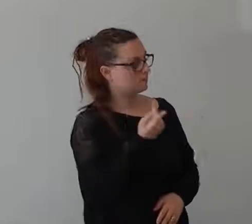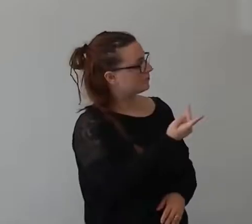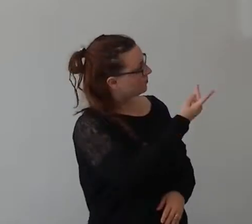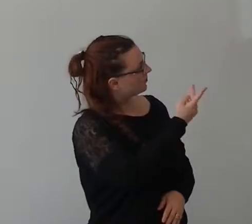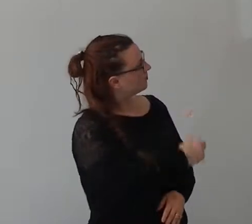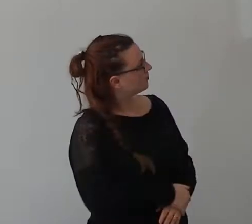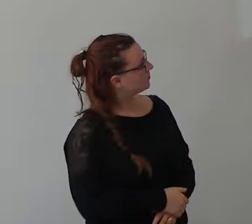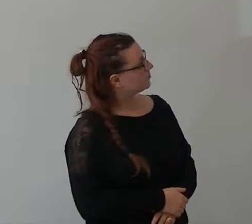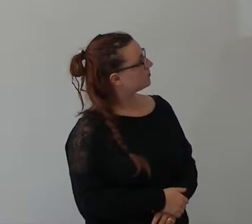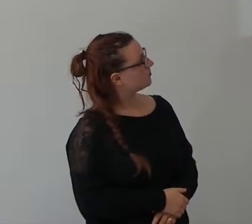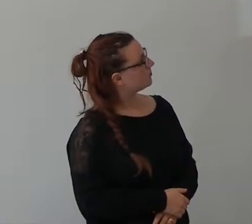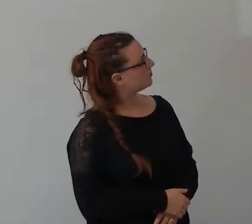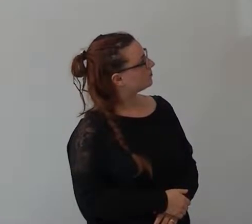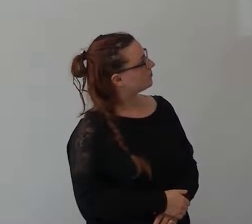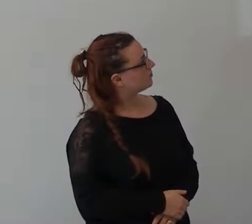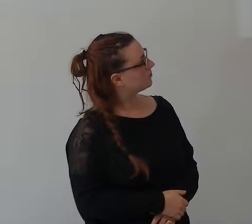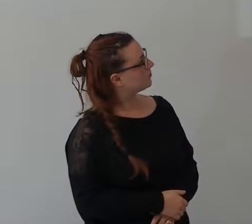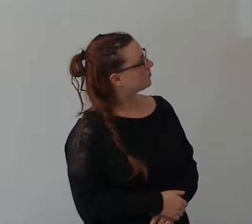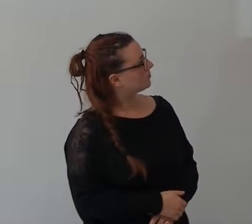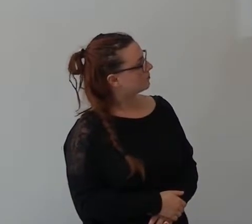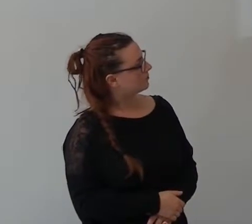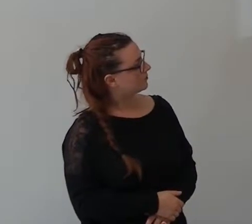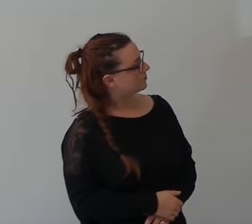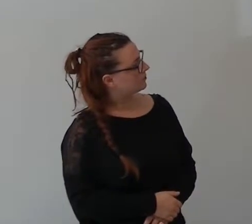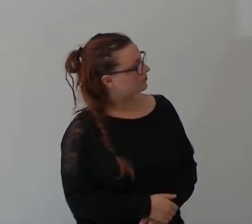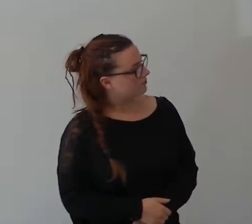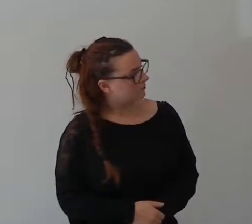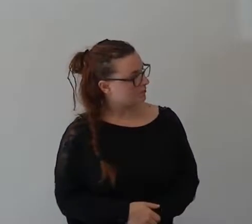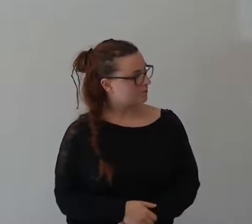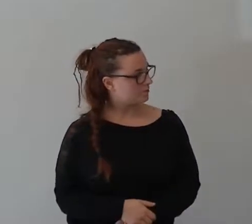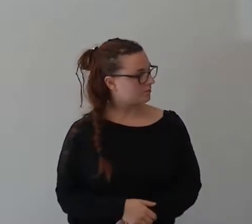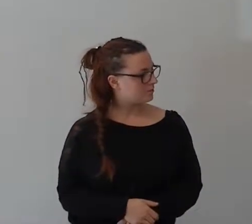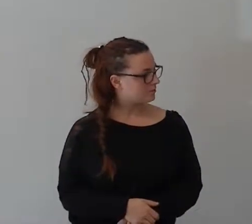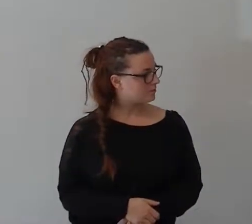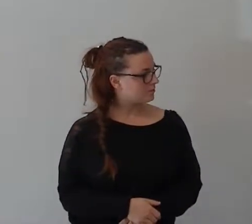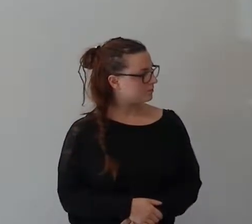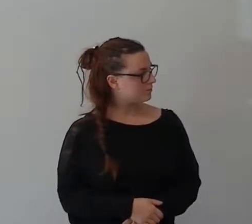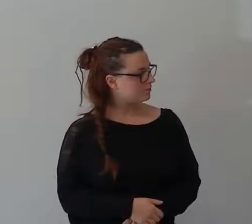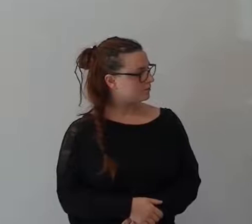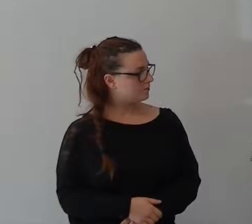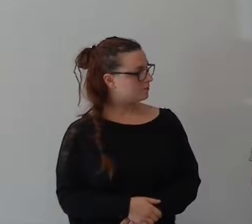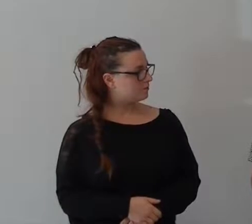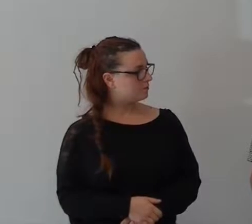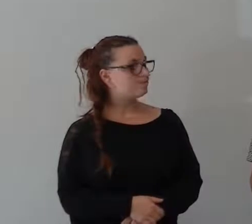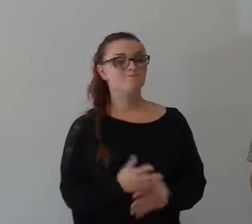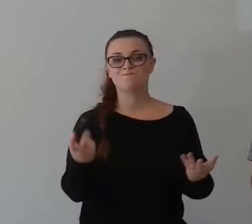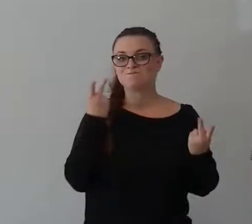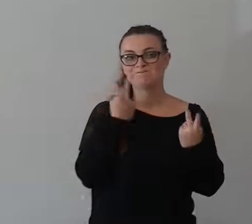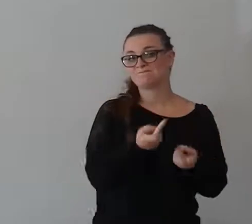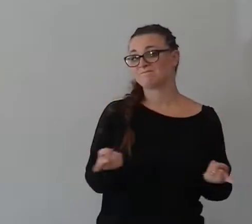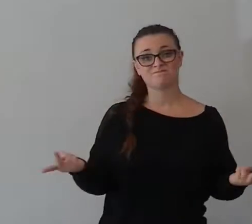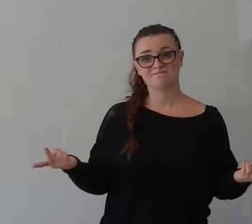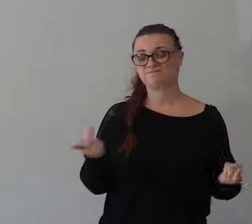parlato al cuore della tua serva, sebbene io non sia neppure come una delle tue serve. Vedete,